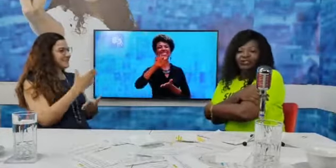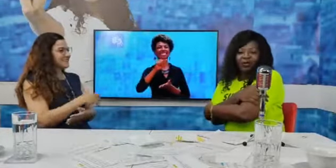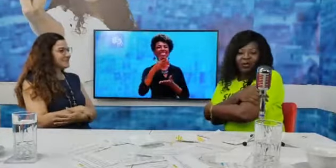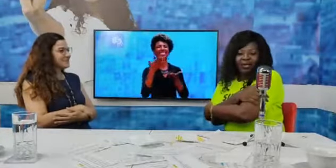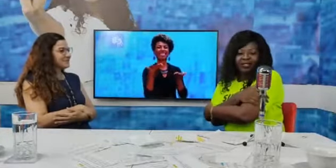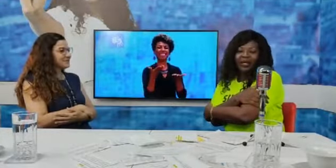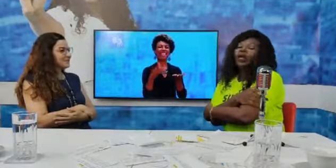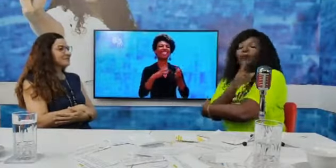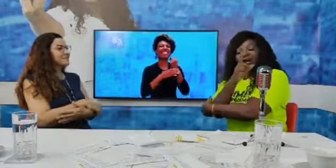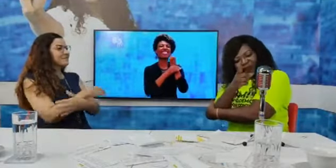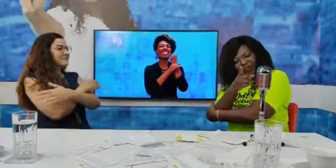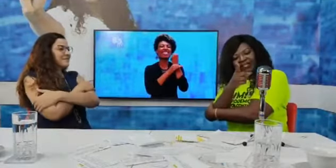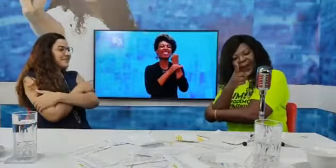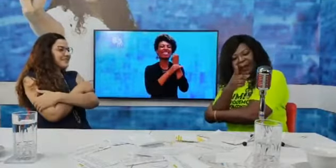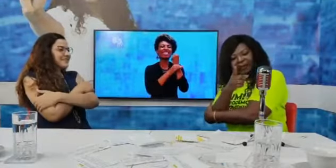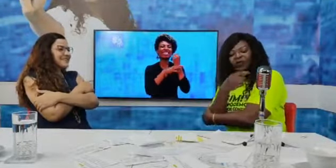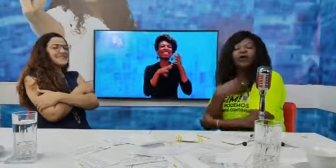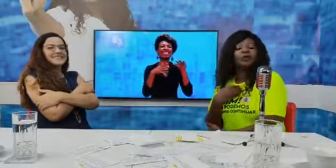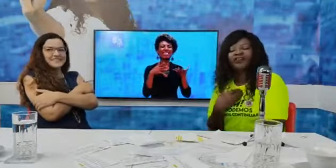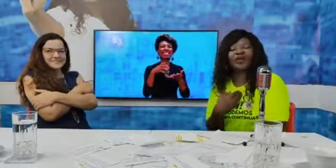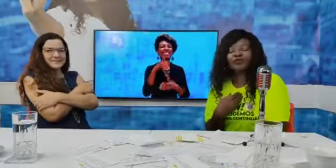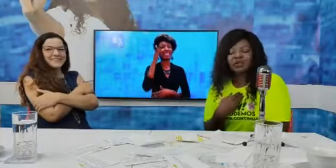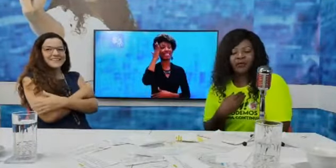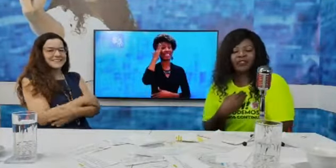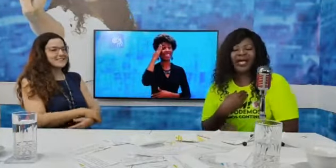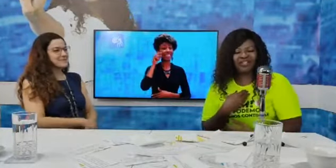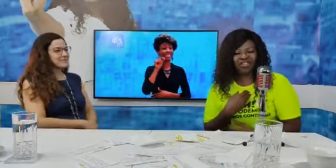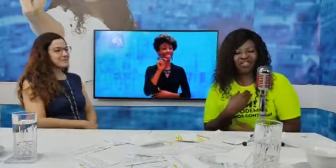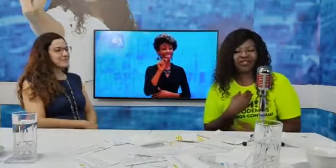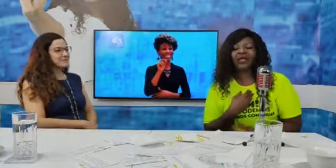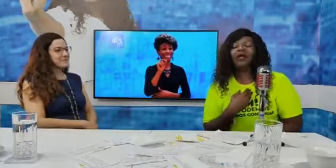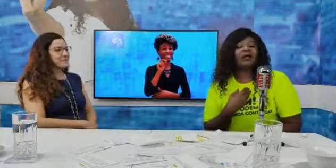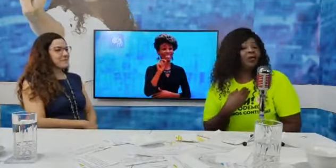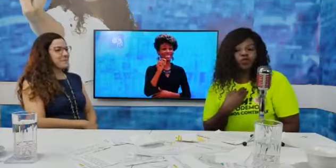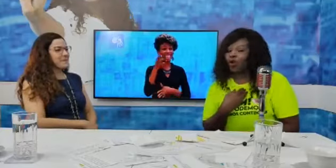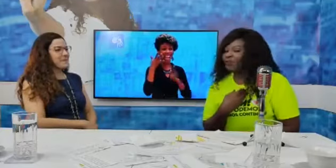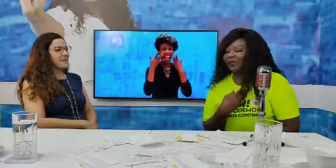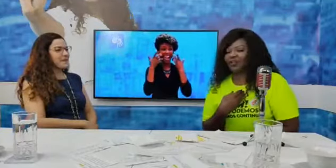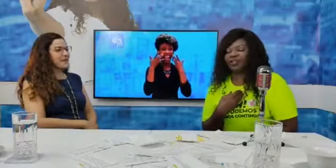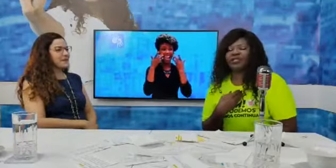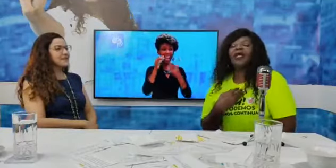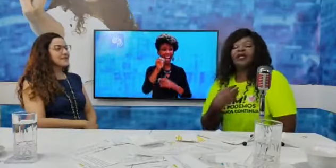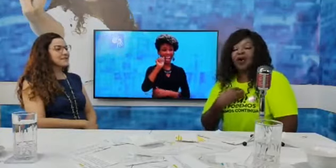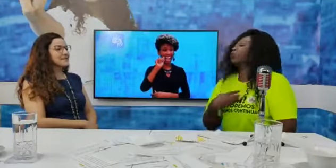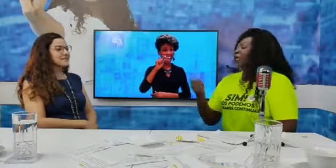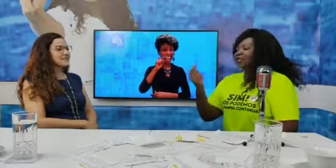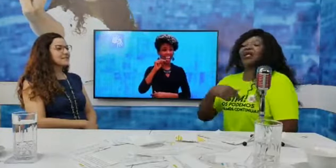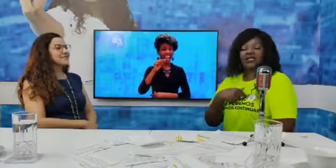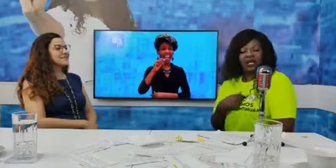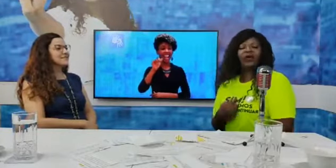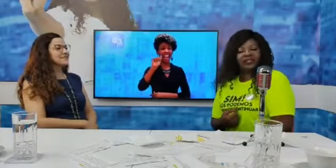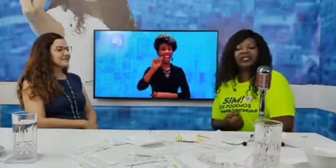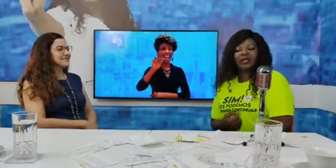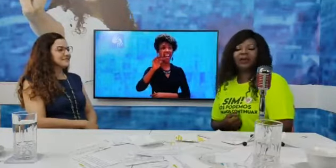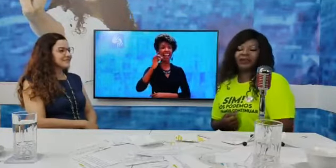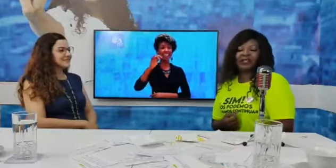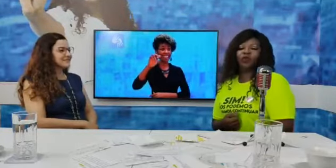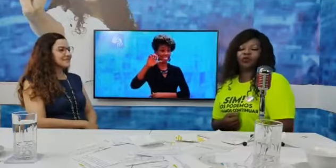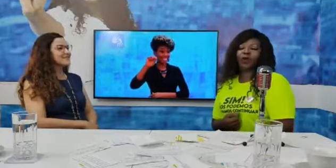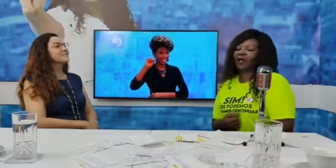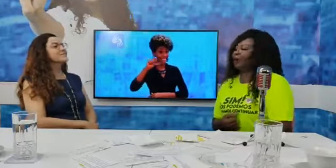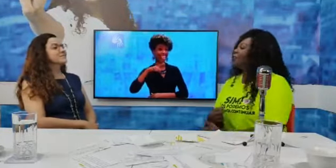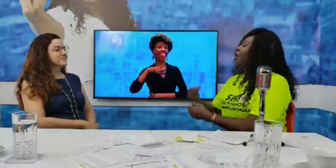total segurança. Porque fiquem sabendo, nós não somos artistas. Não somos artistas. Então, tem insegurança sim para